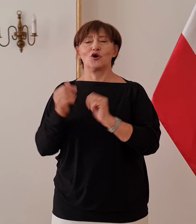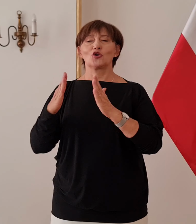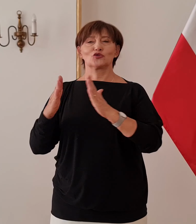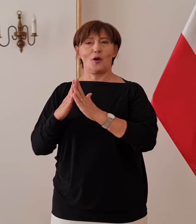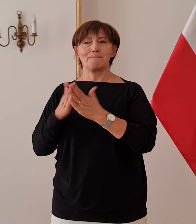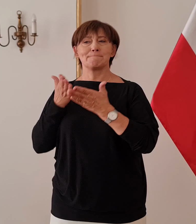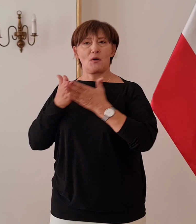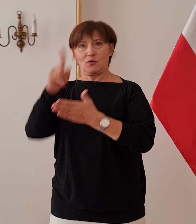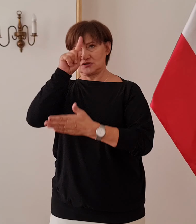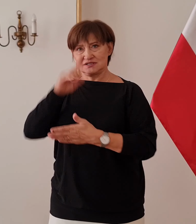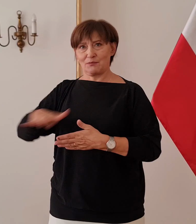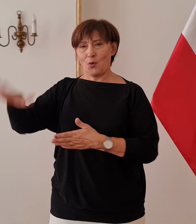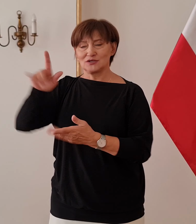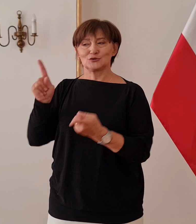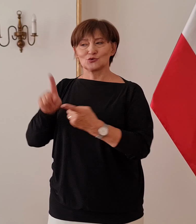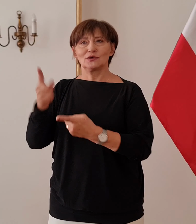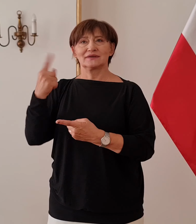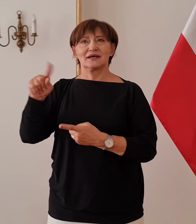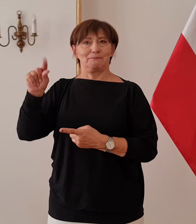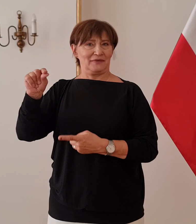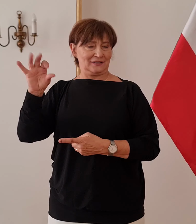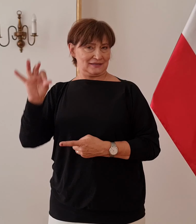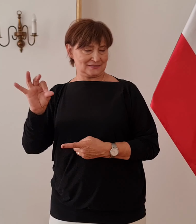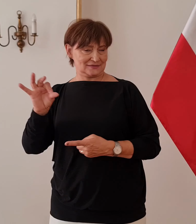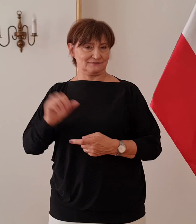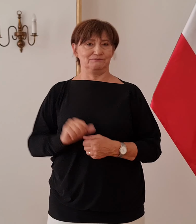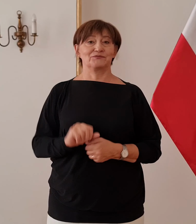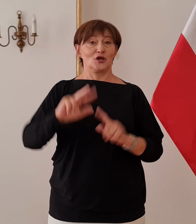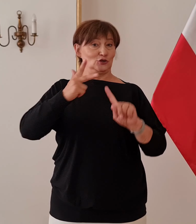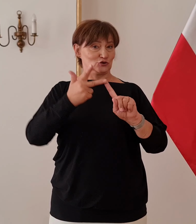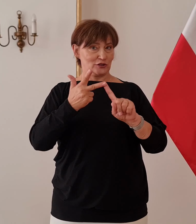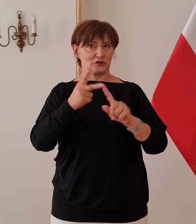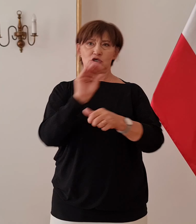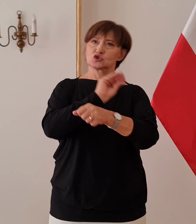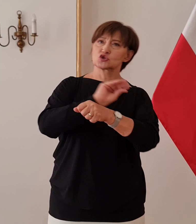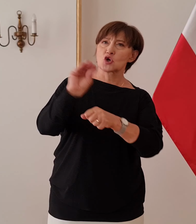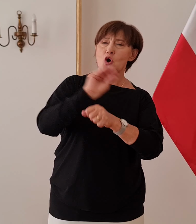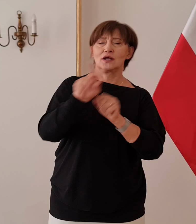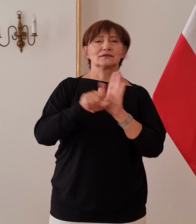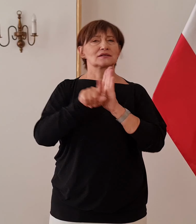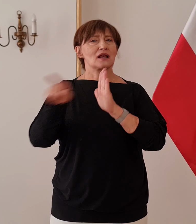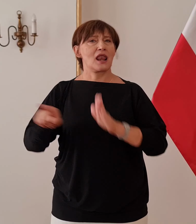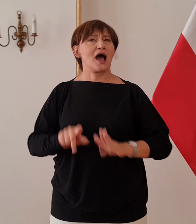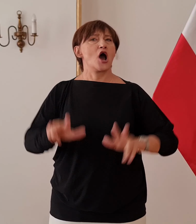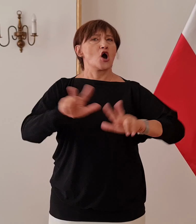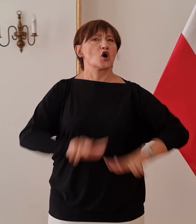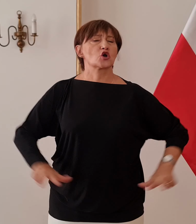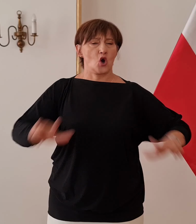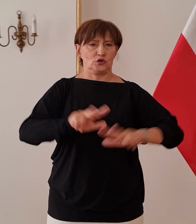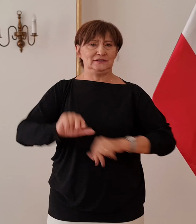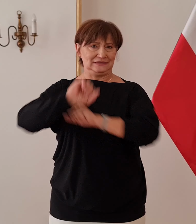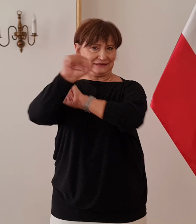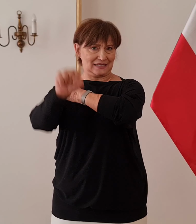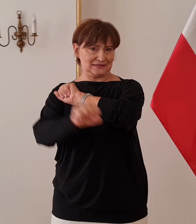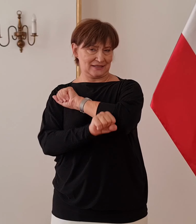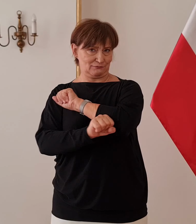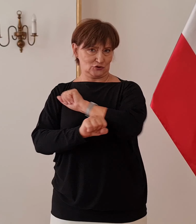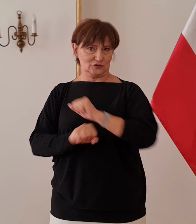społecznej. Szkoleń dla rodzin zastępczych. W